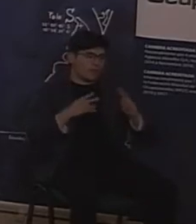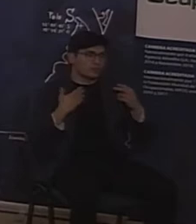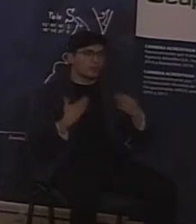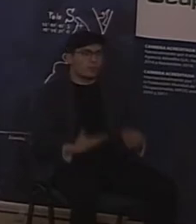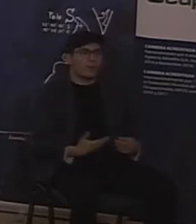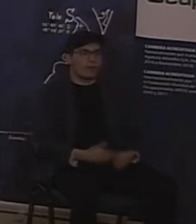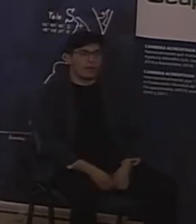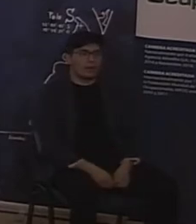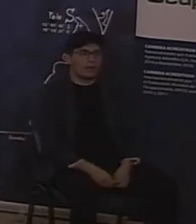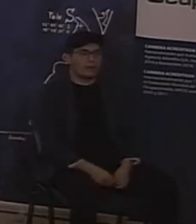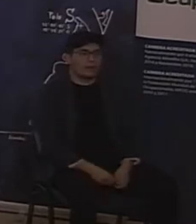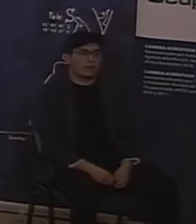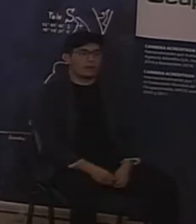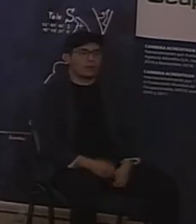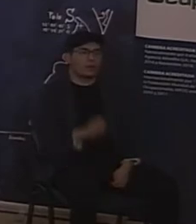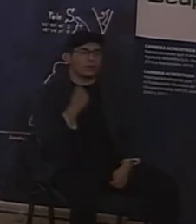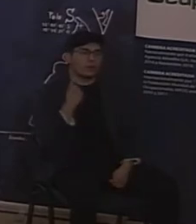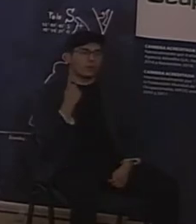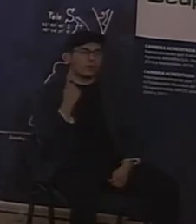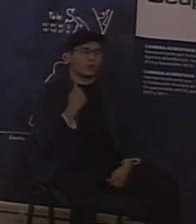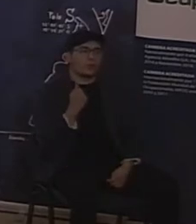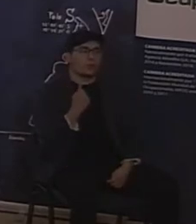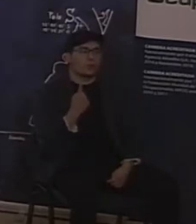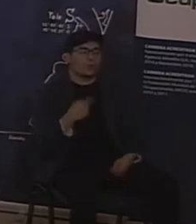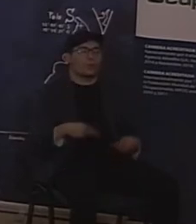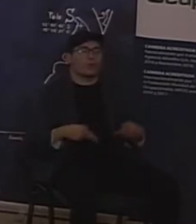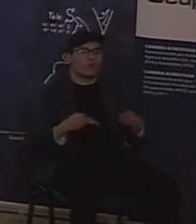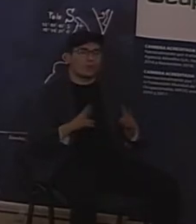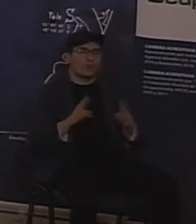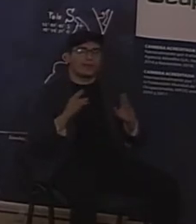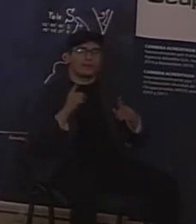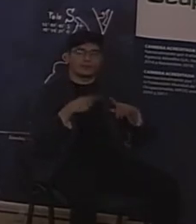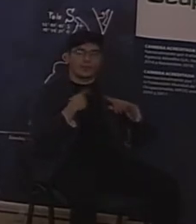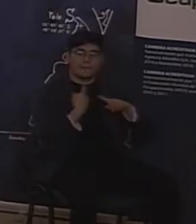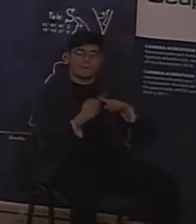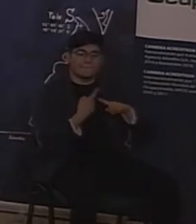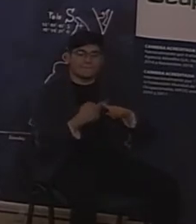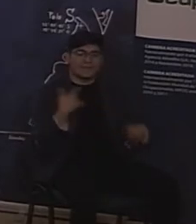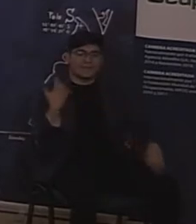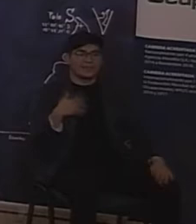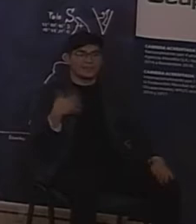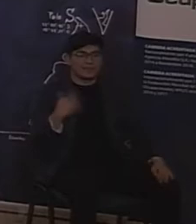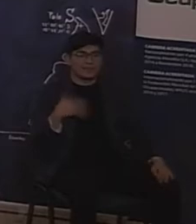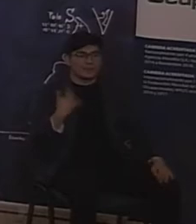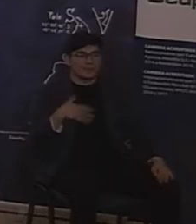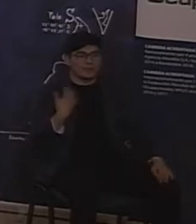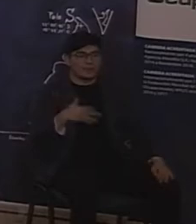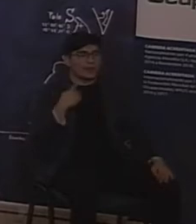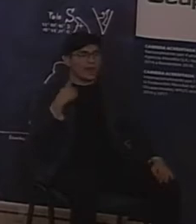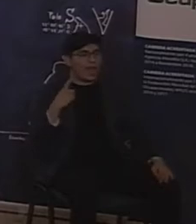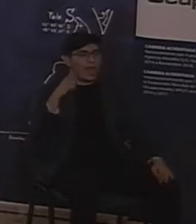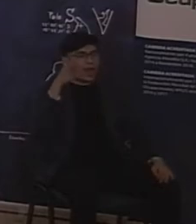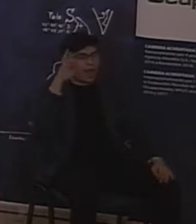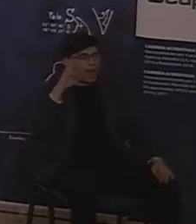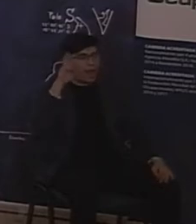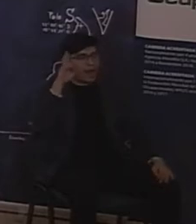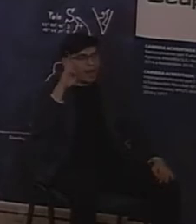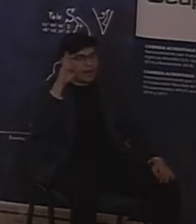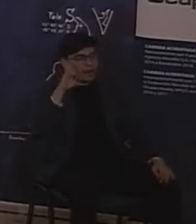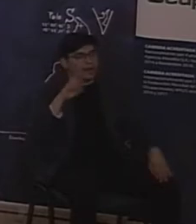uno de los de los derechos más importantes que recuerdo haber haber discutido y